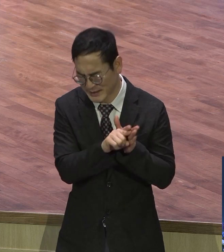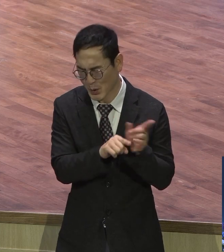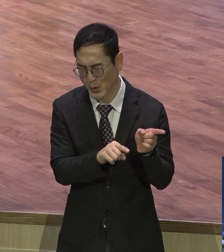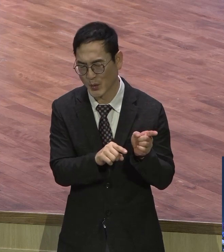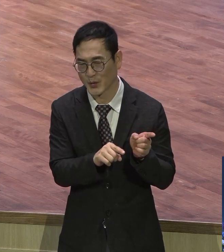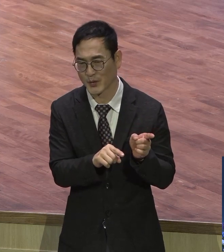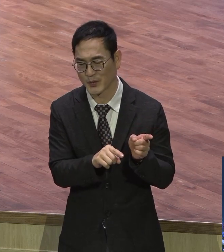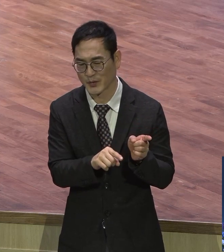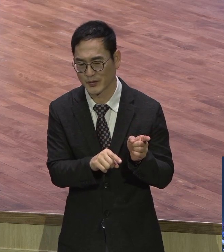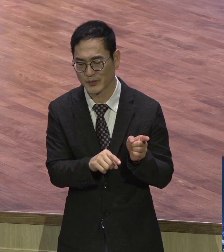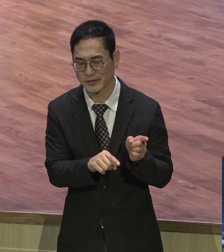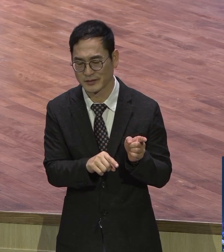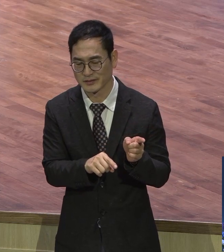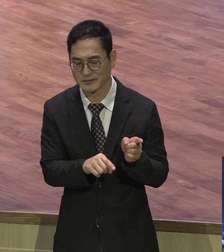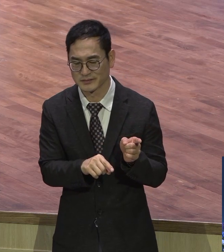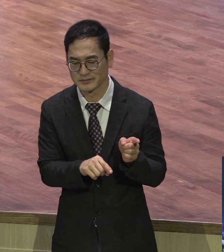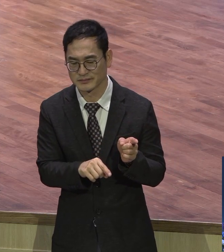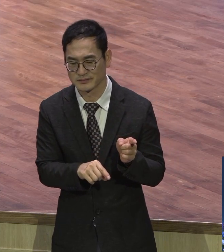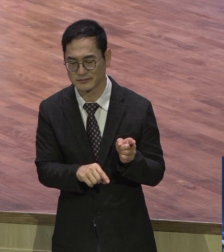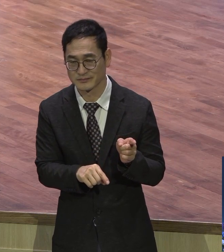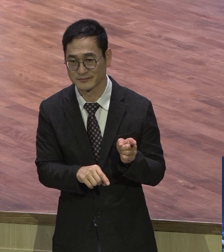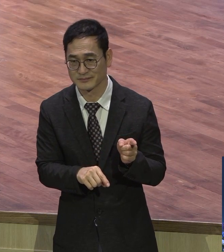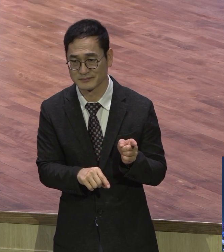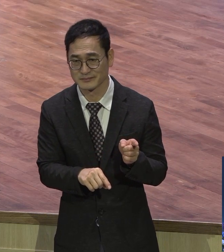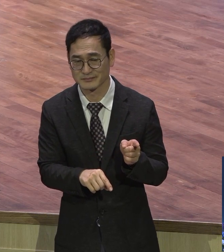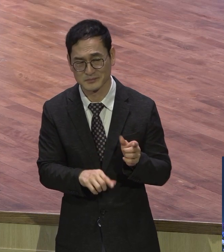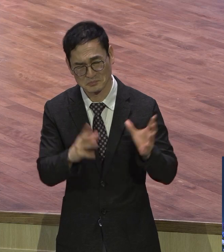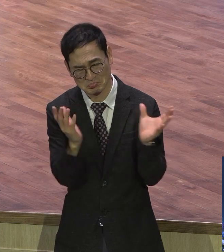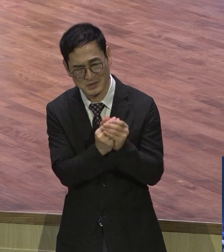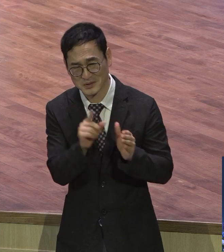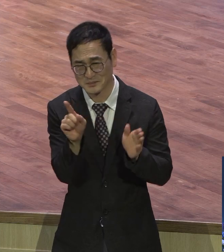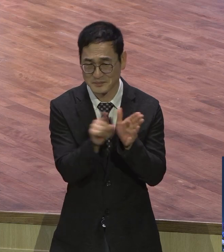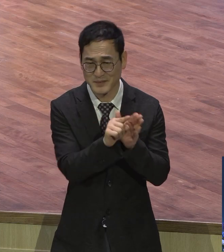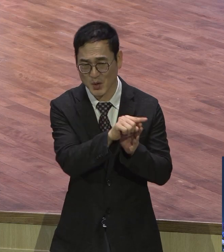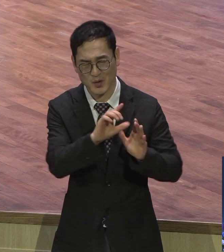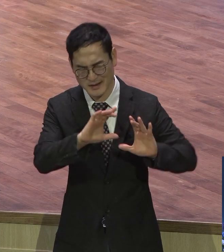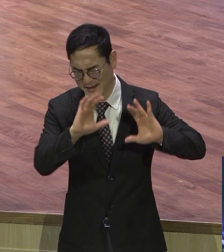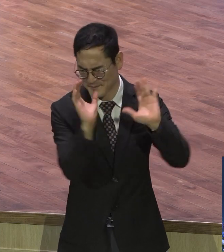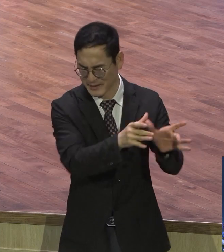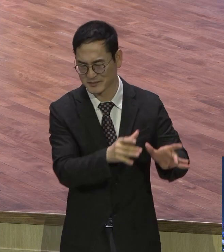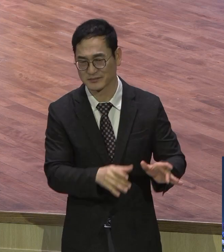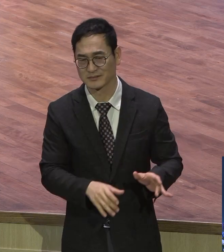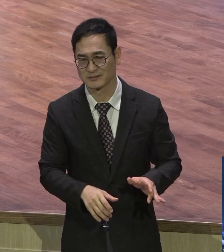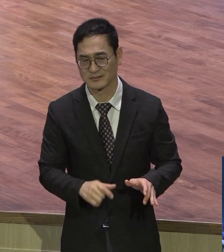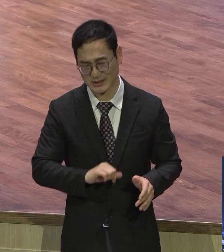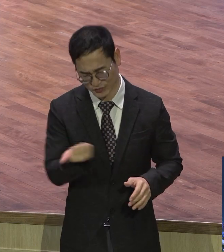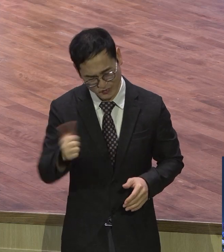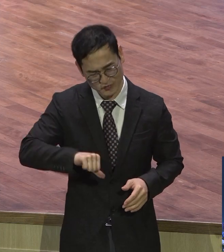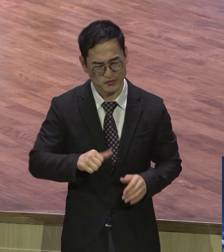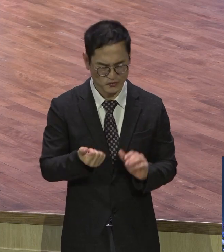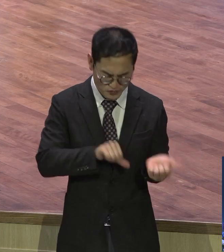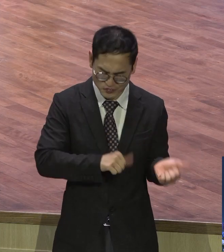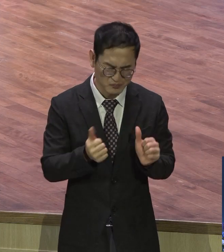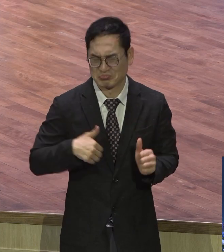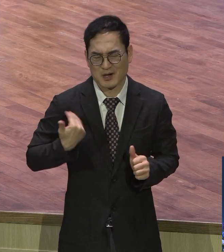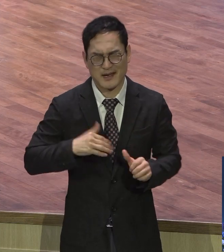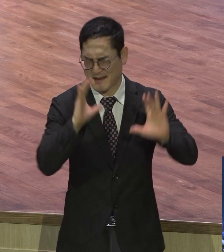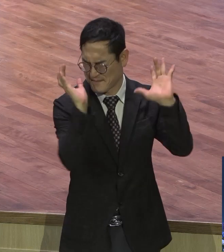약간 뭐랄까요. 깡패 기질이 있는 사람이 제일 잘 낫는다는 거예요. 깡패 기질. 이 판사판 사는 사람은 잘 낫는데요.